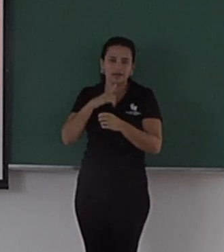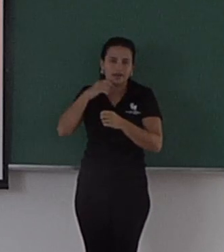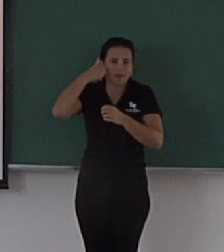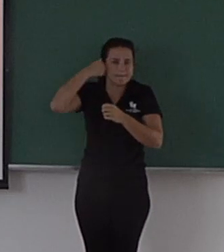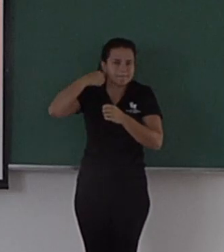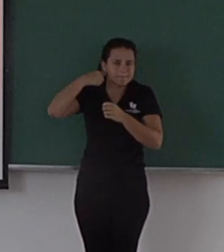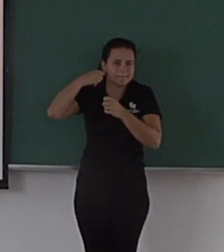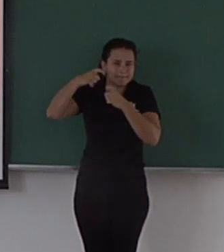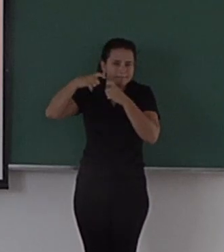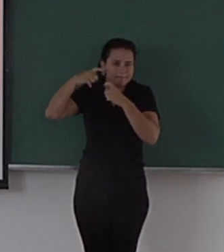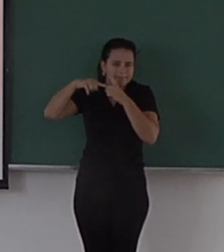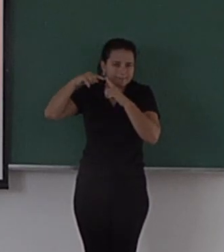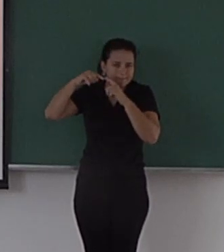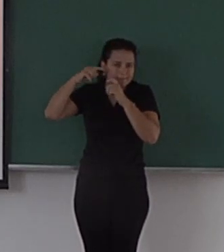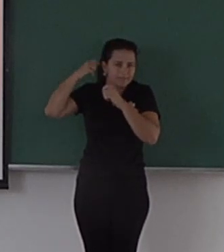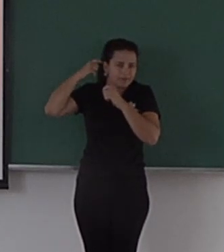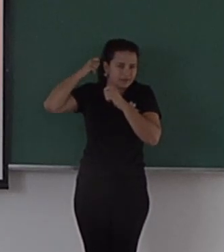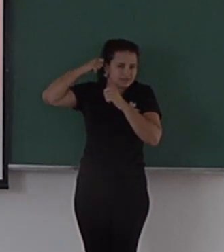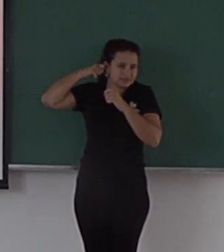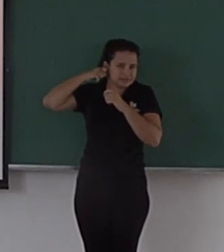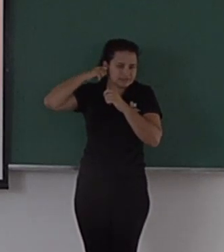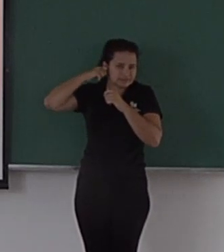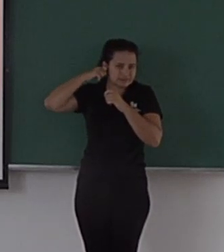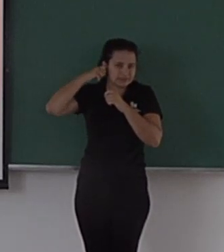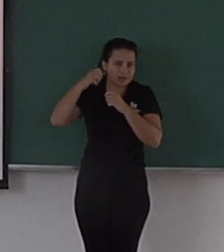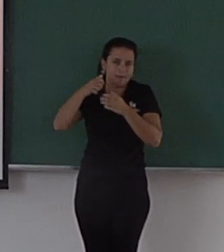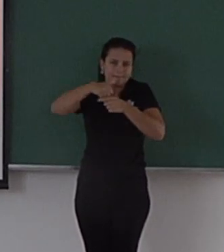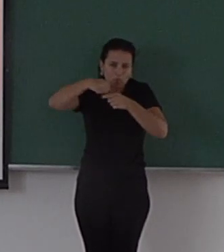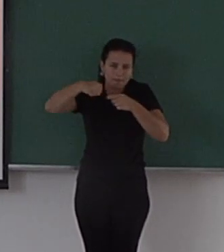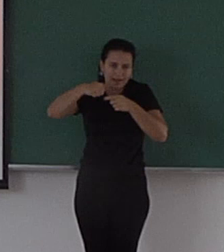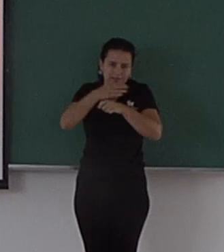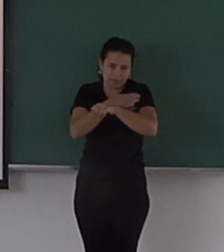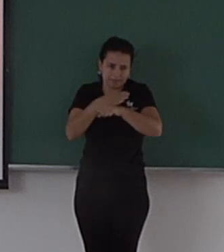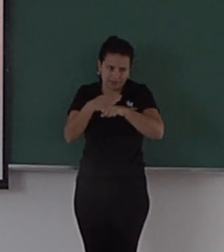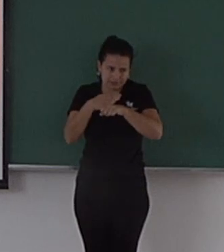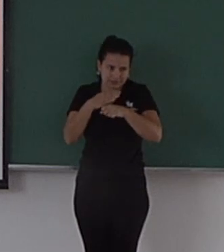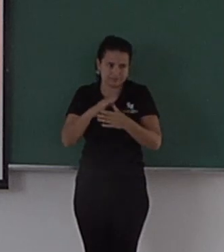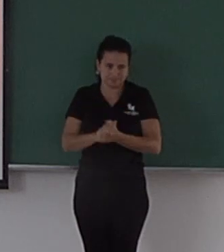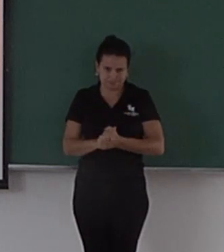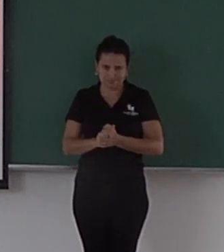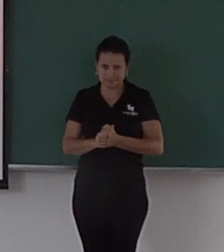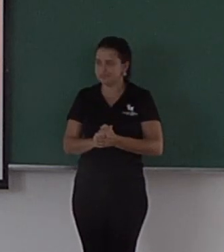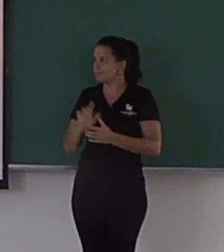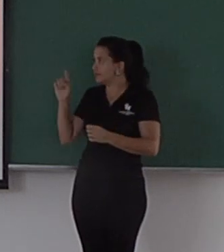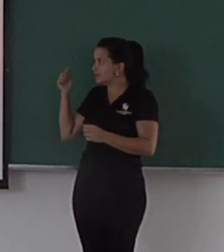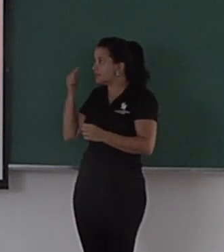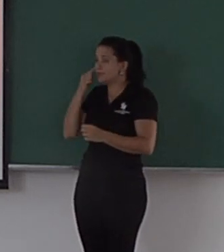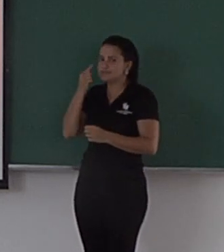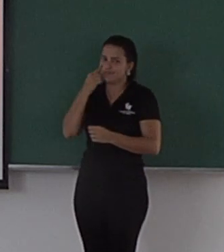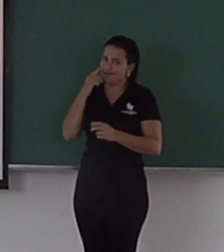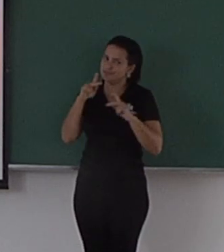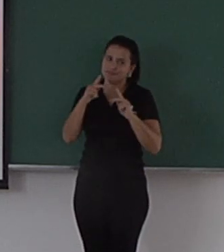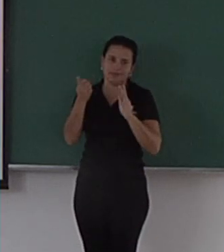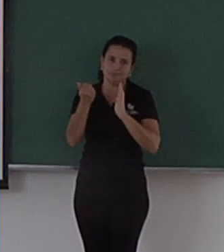Que é aquela sulfadiazina de prata, que é a pomada branca que eu mostrei para vocês. E depois, vocês vão ver, ó, sempre deixa a